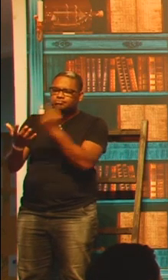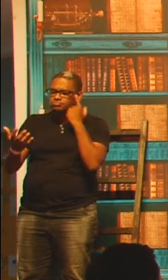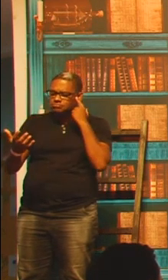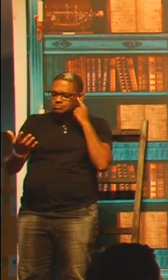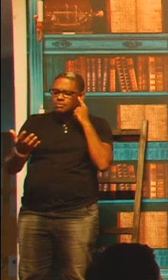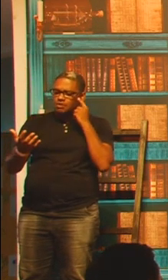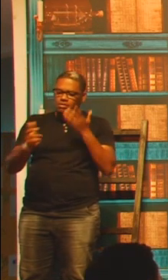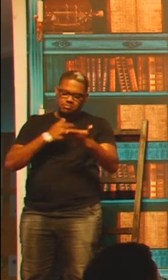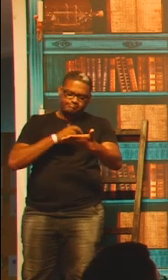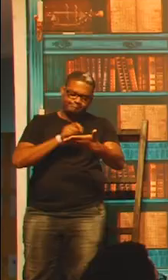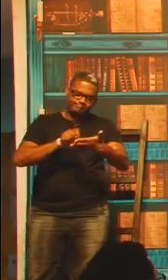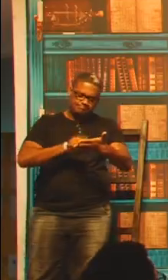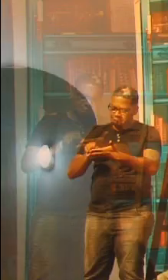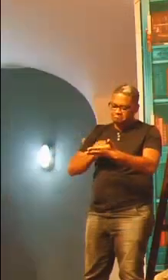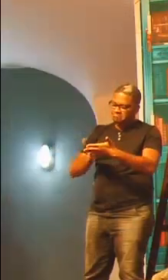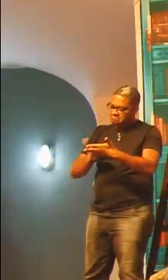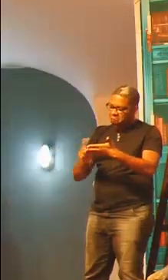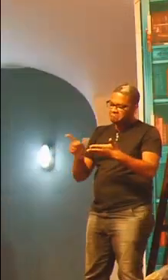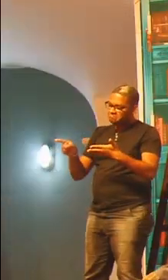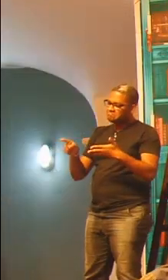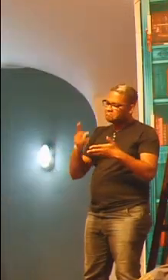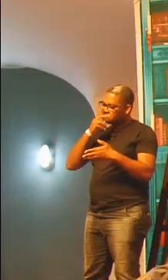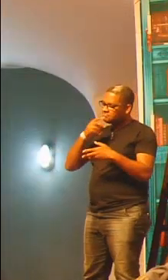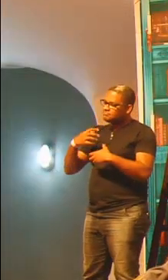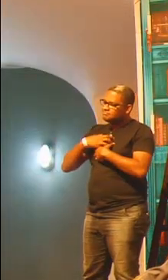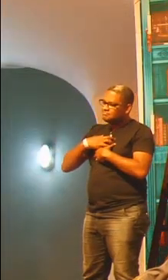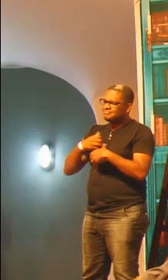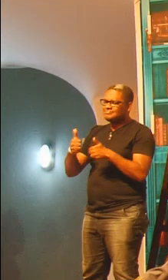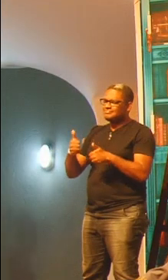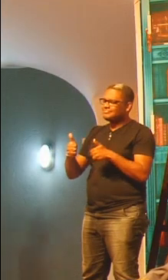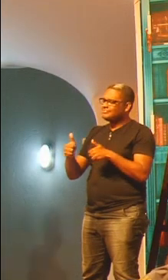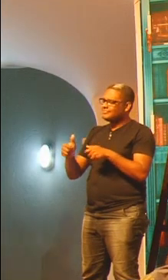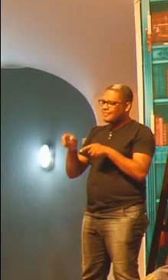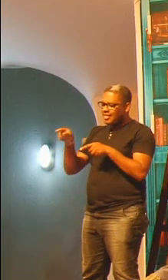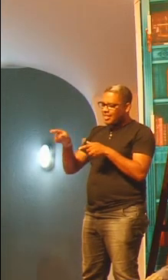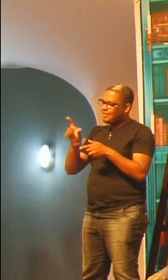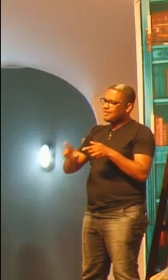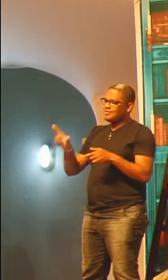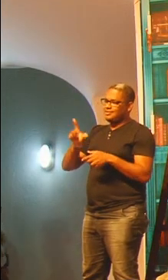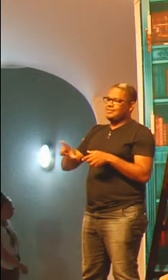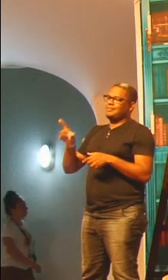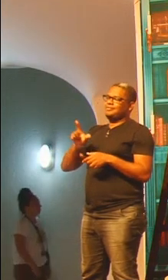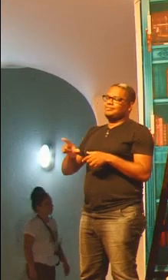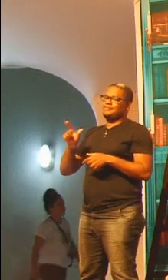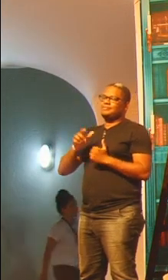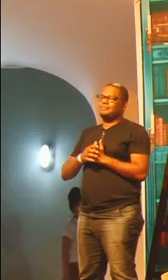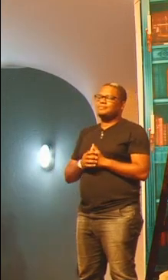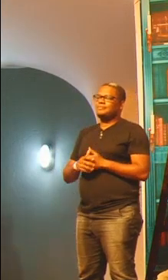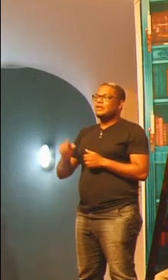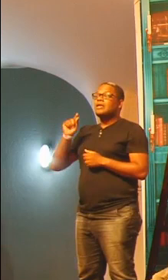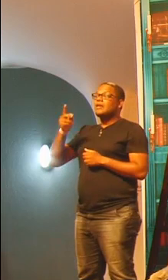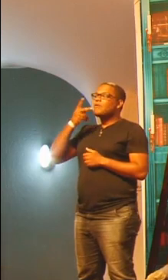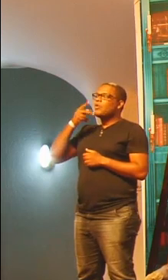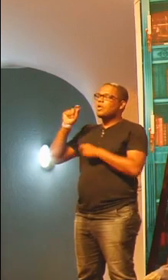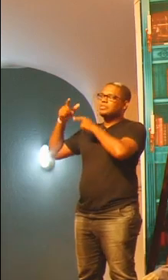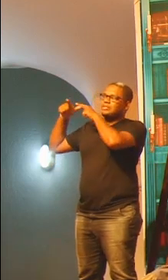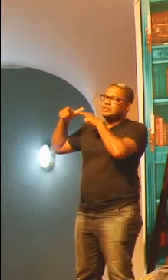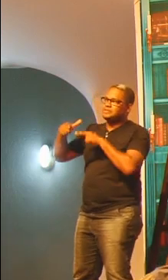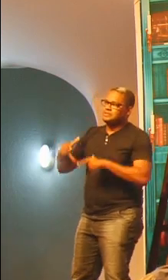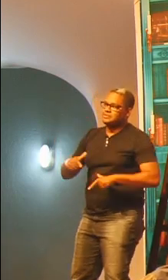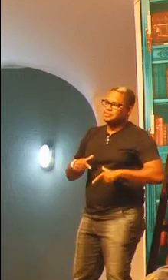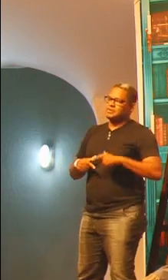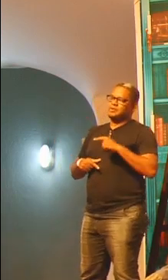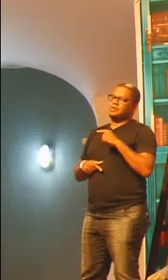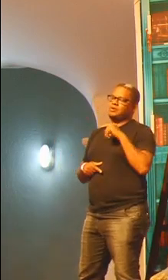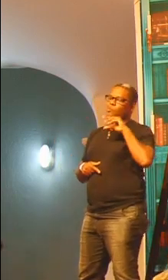Eu acho que aquilo, quando eu percebi, eu disse, isso é tão literário, né? E quem disse que a tradição oral não é